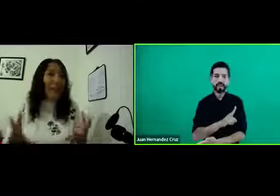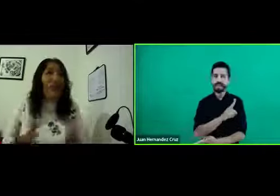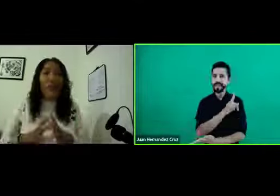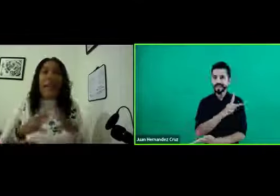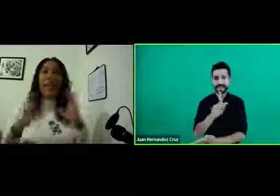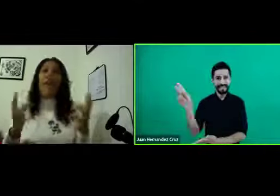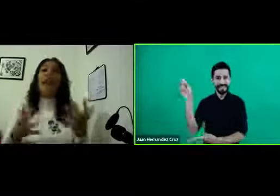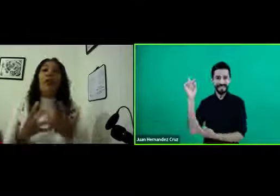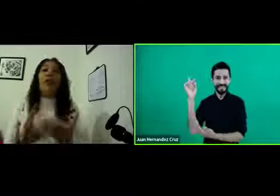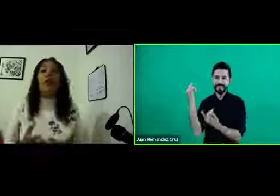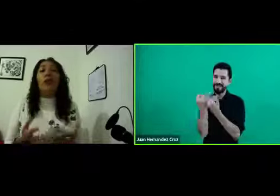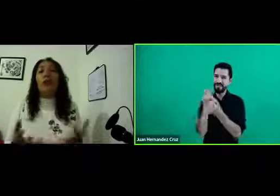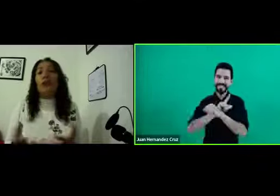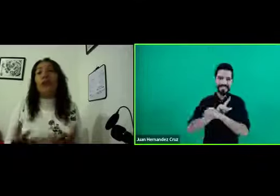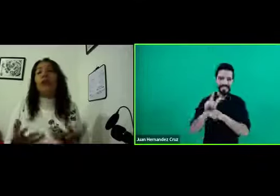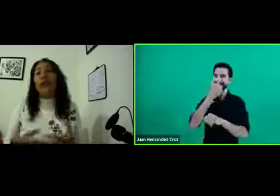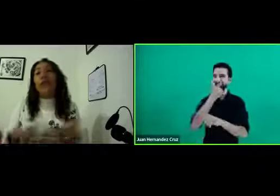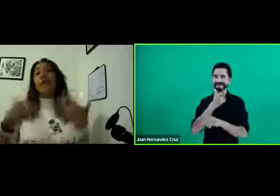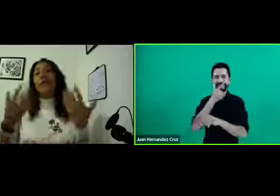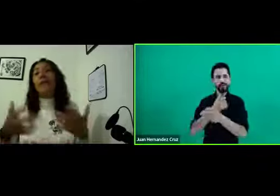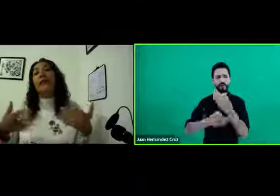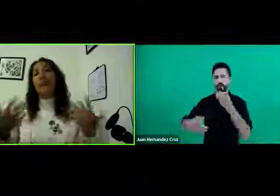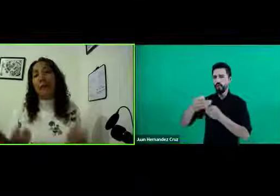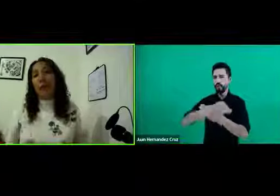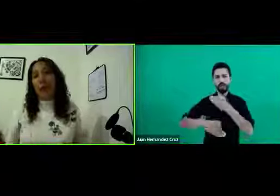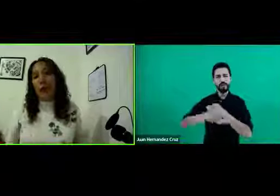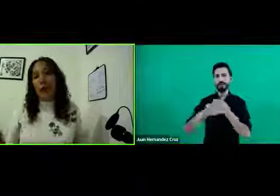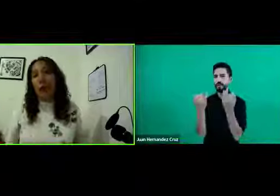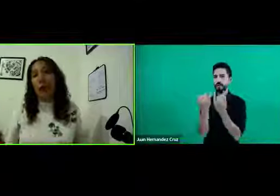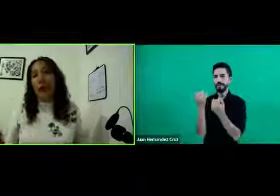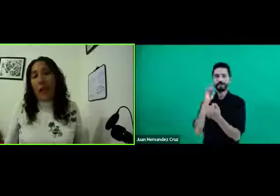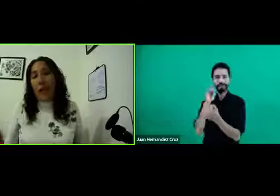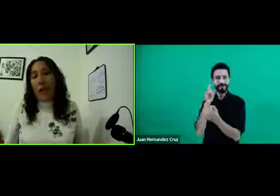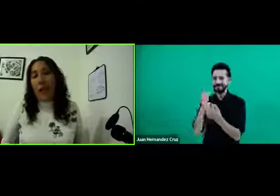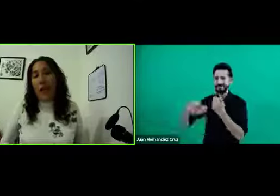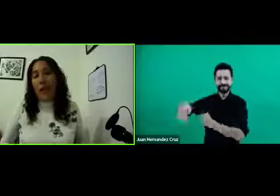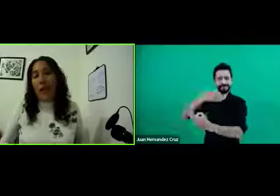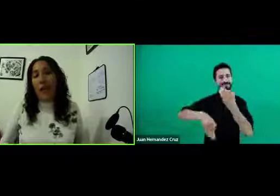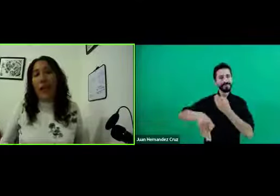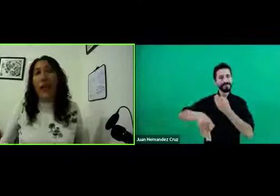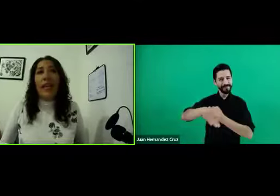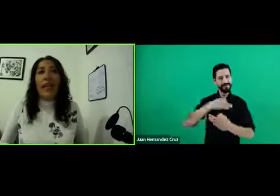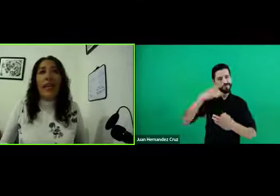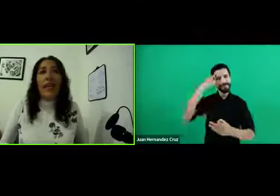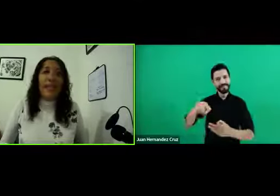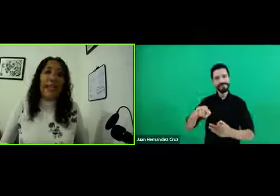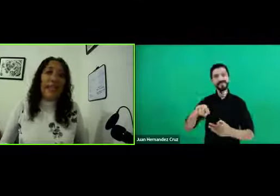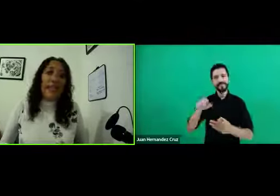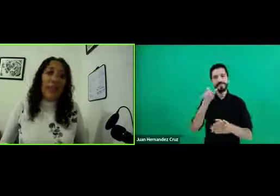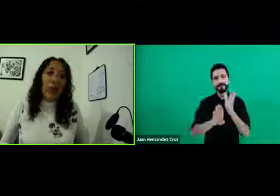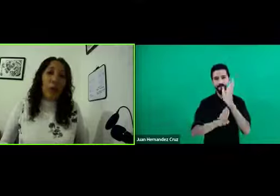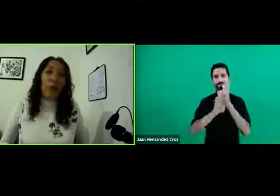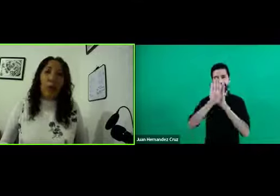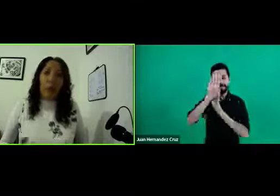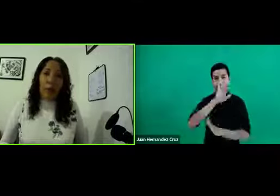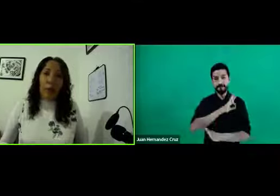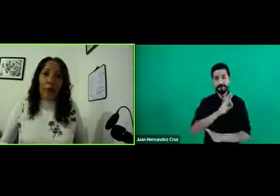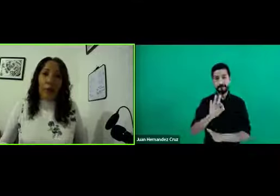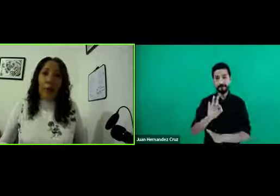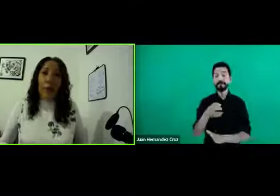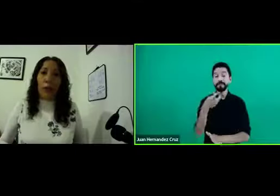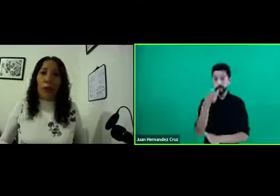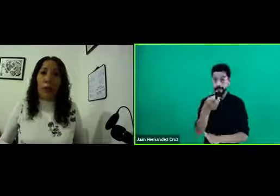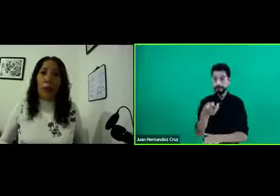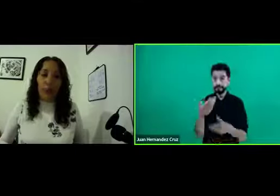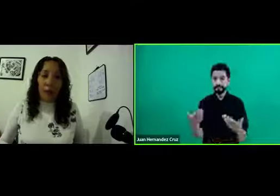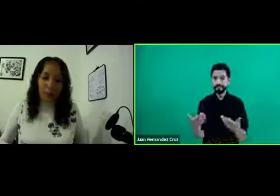este término de que todos podemos ser parte de este proceso de avance. En este sentido, pues el